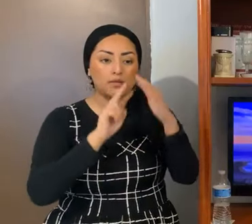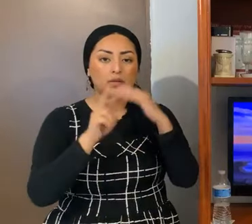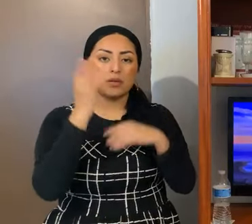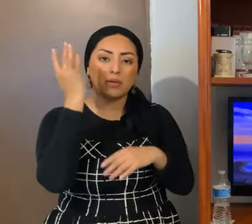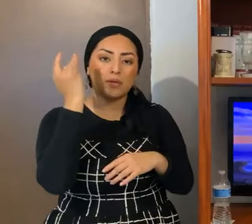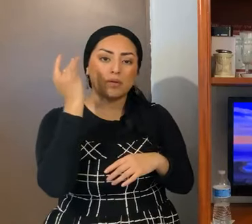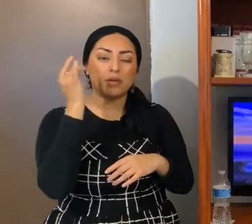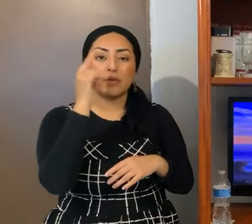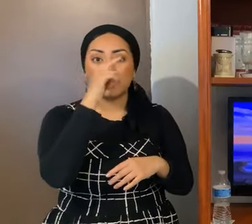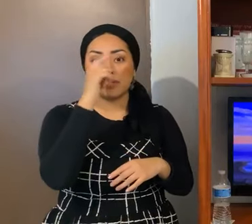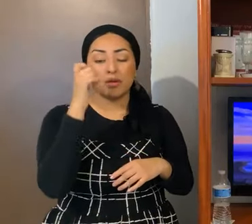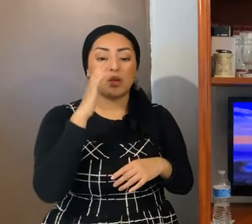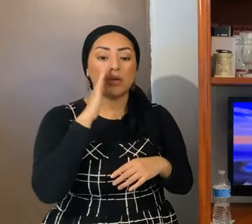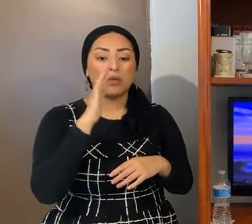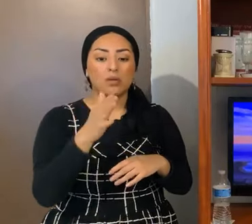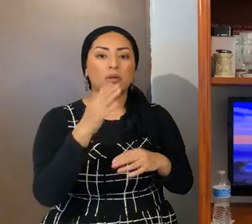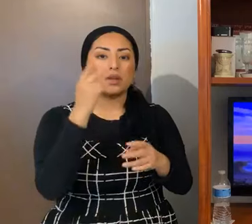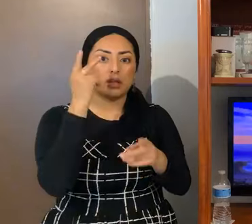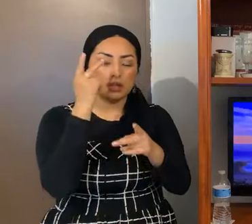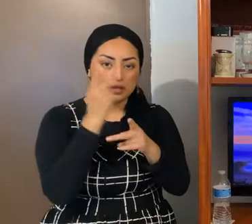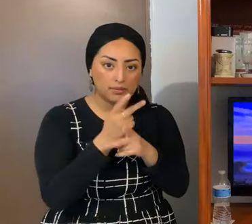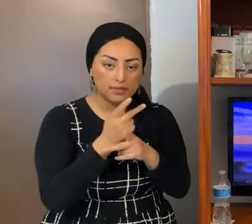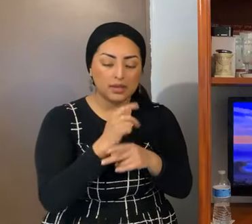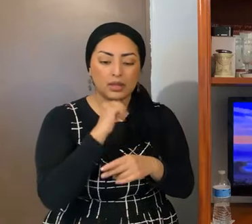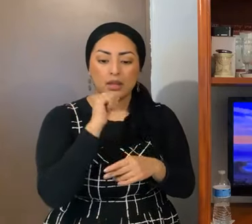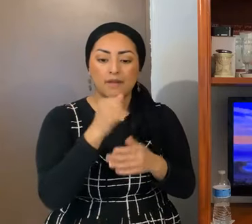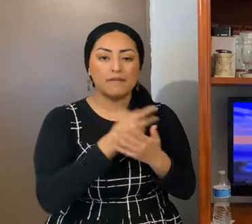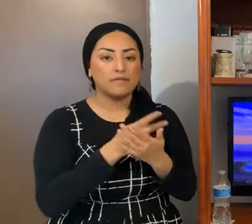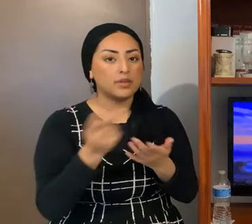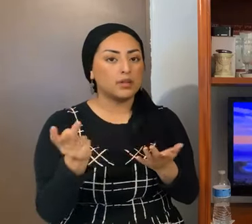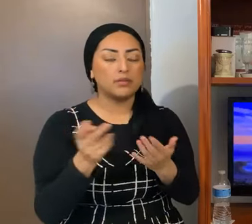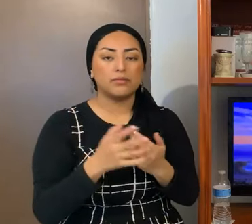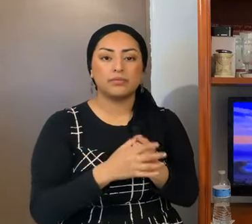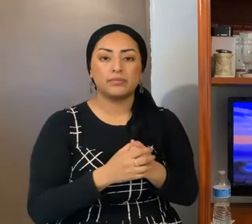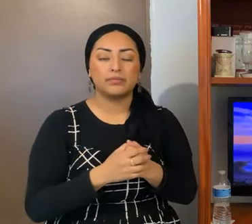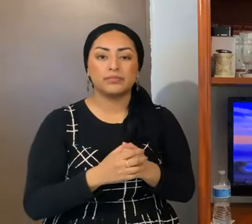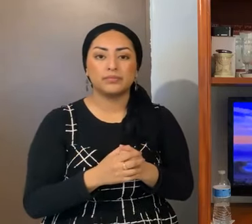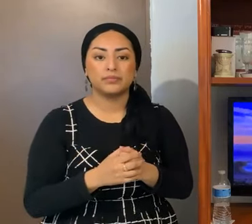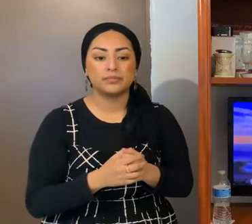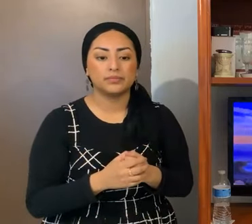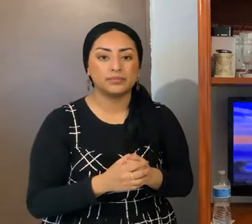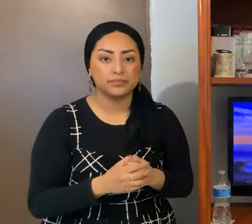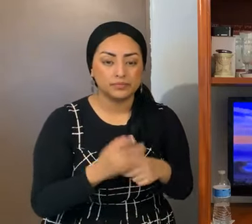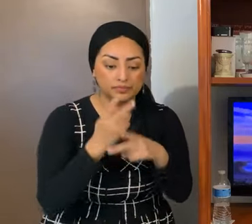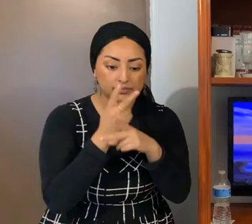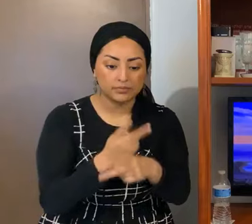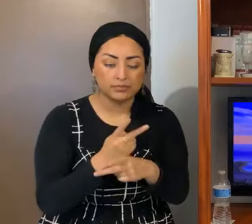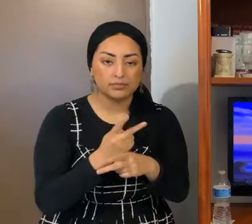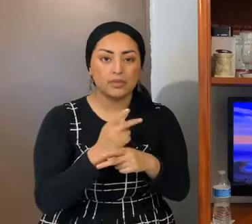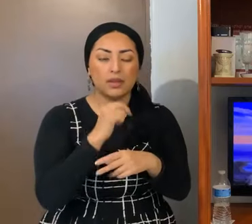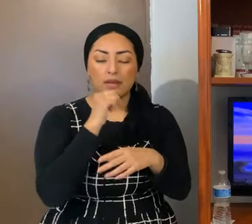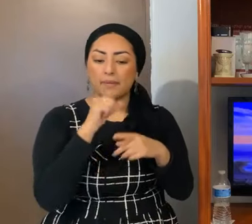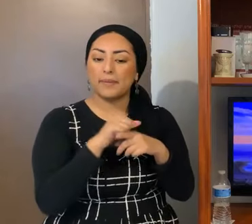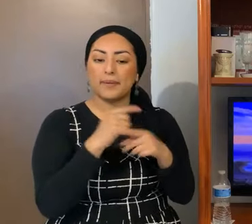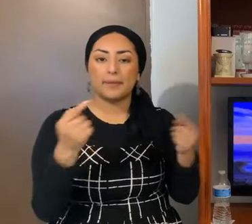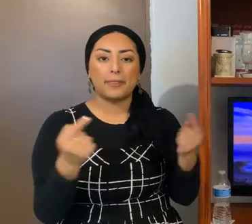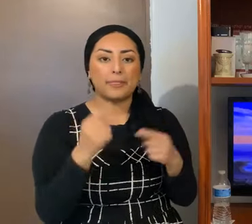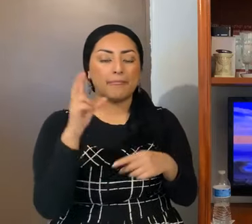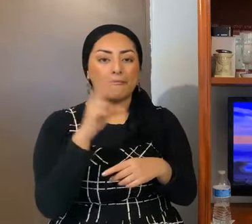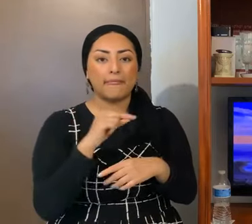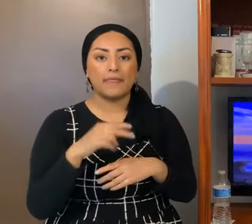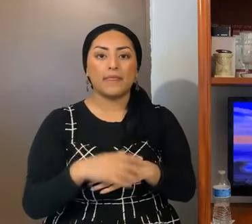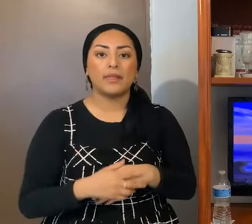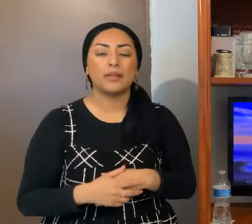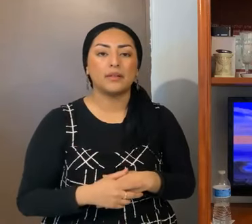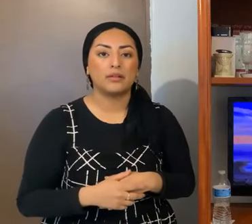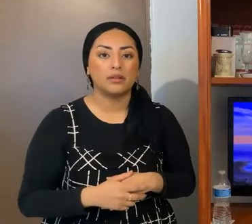qué? Porque se va a guardar de fallarle al Eterno. Se va a guardar de cometer pecado. Va a evitar el